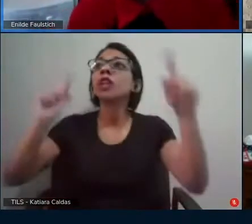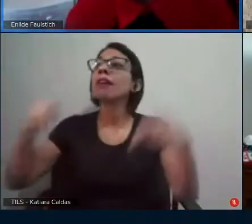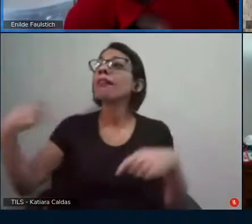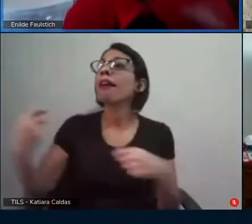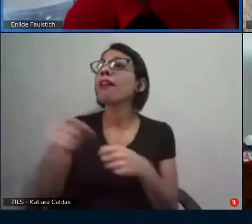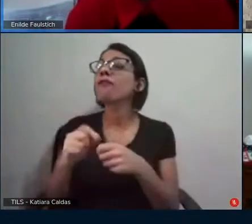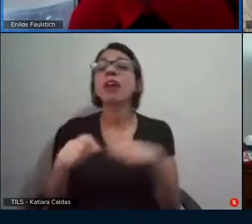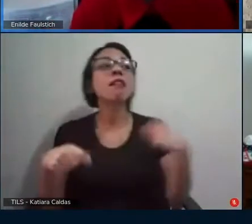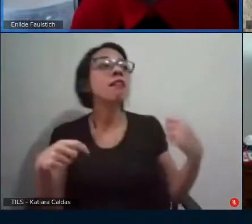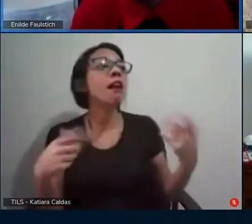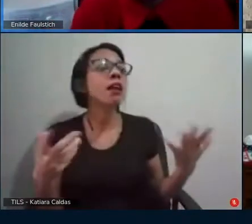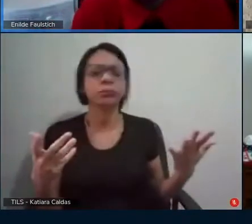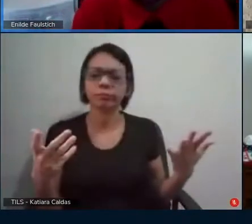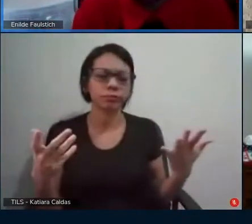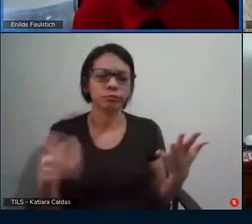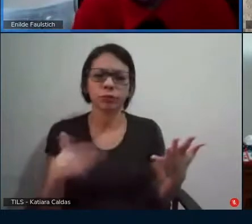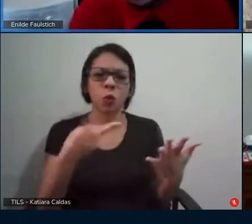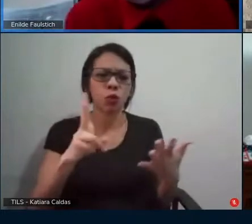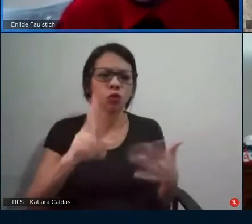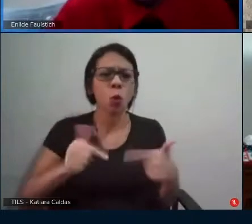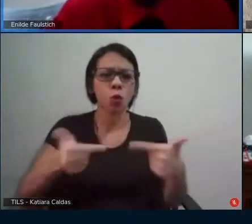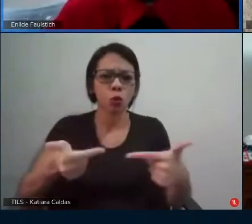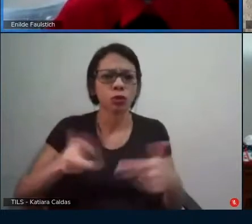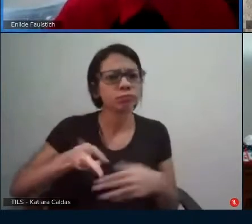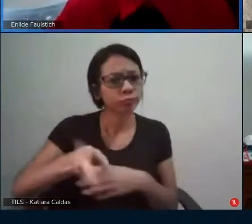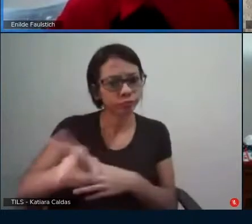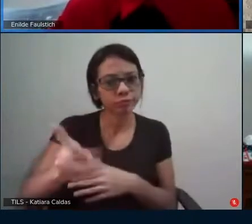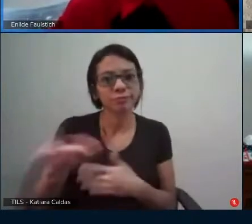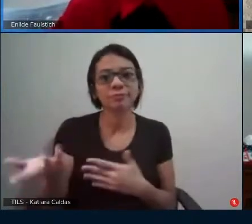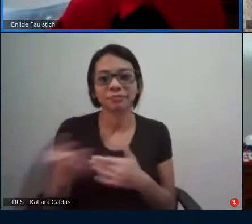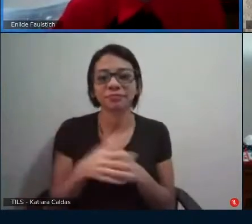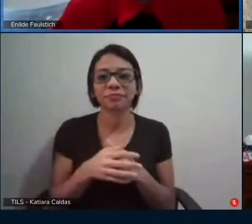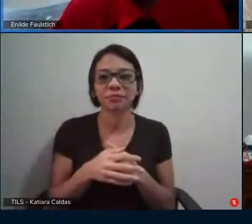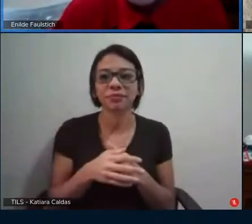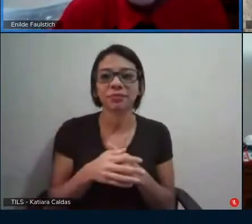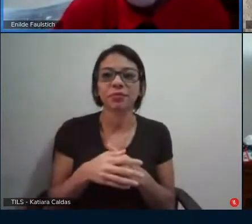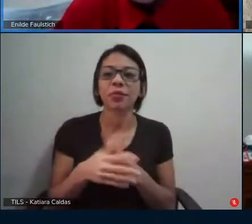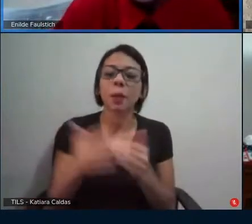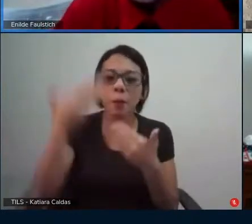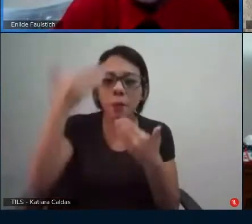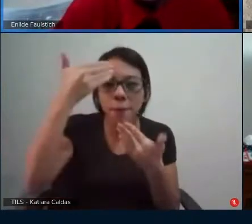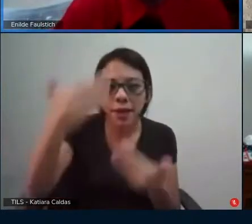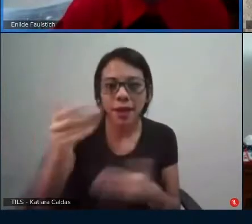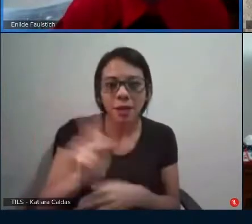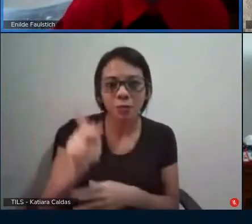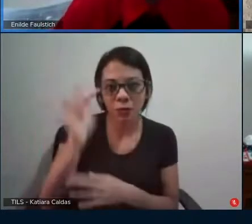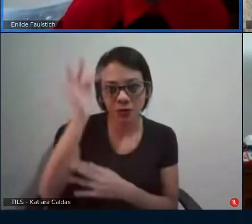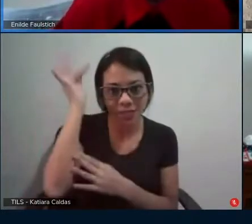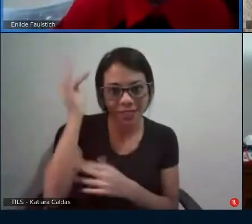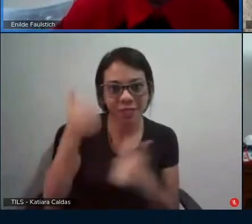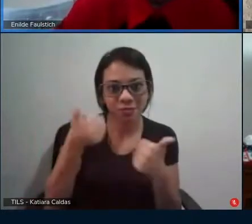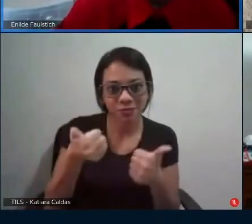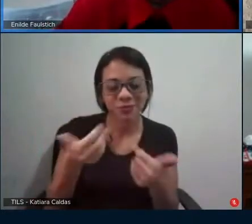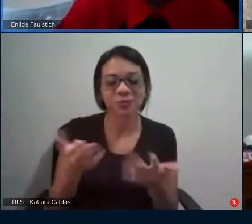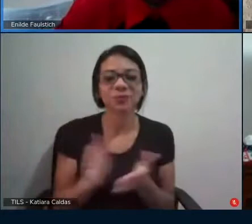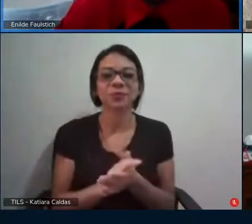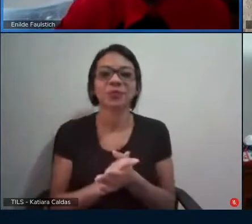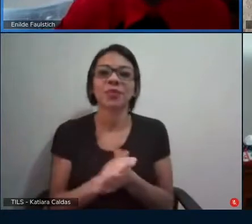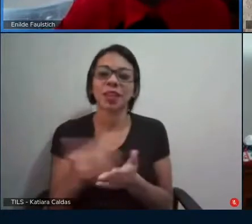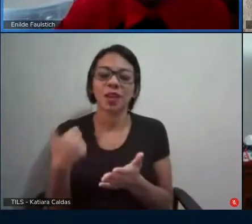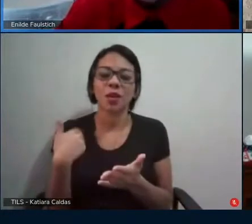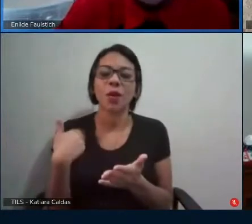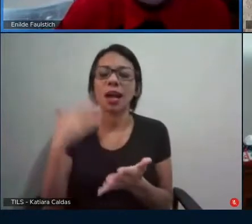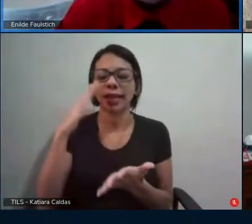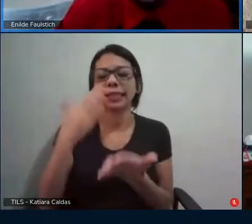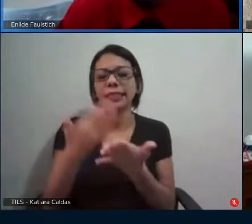fez isso, quem fez aquilo. Tá bem? Então, nós vamos passar. Muito obrigada, professora Franciele. Eu acredito